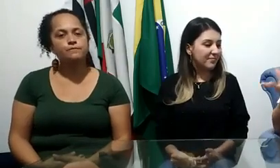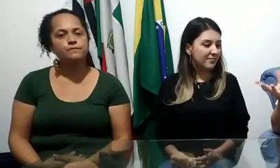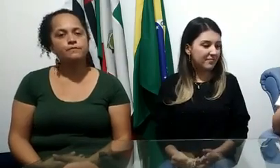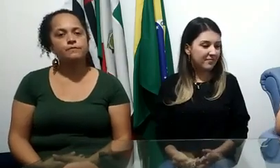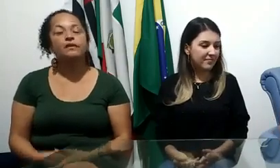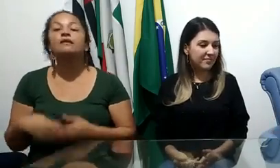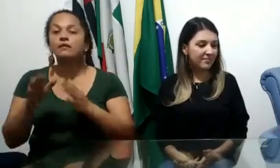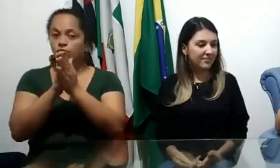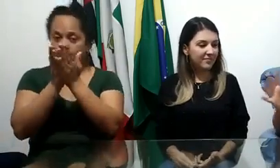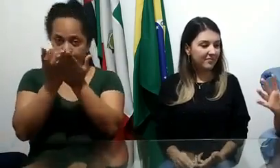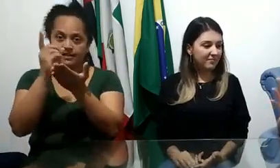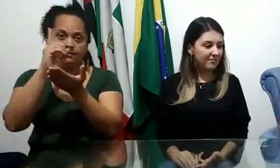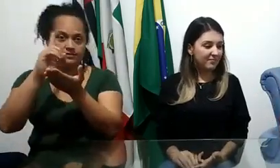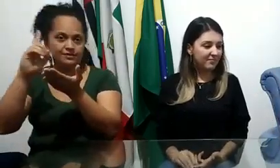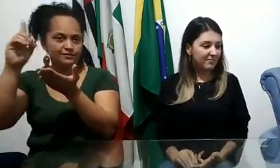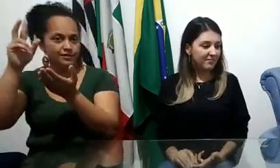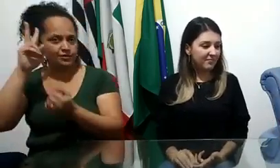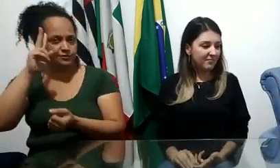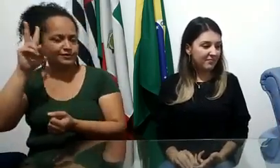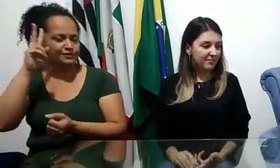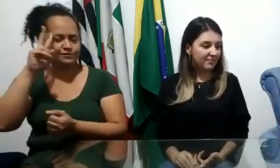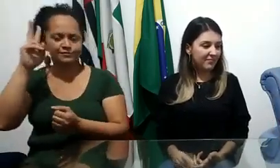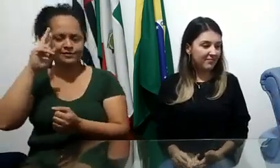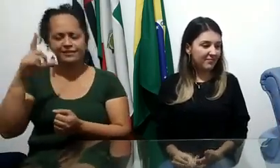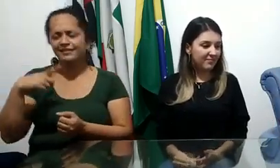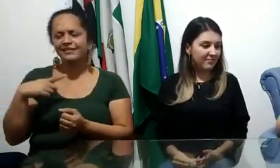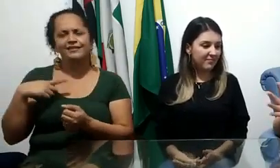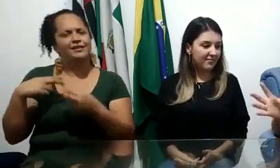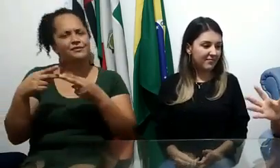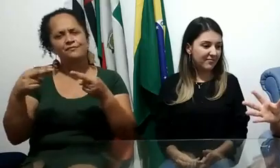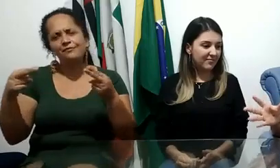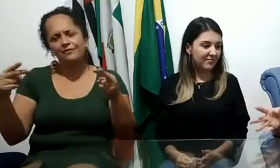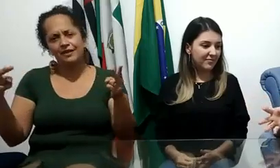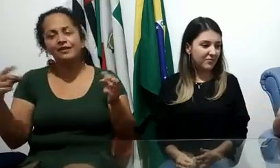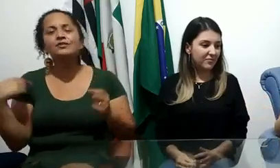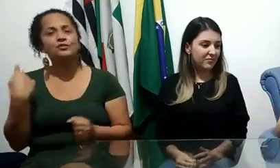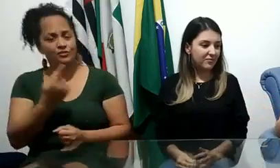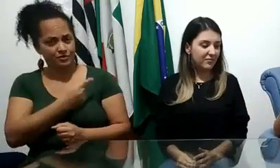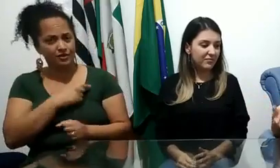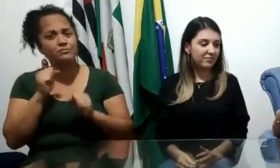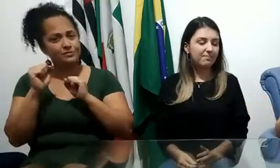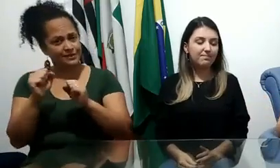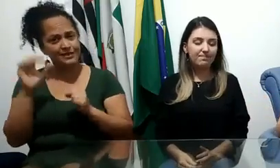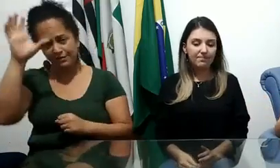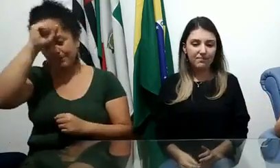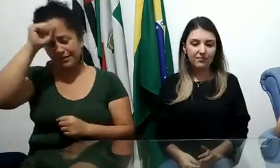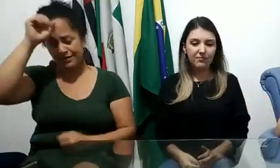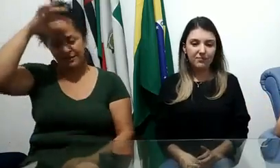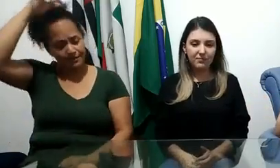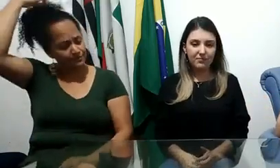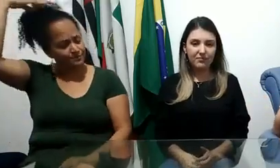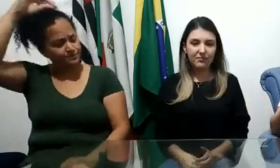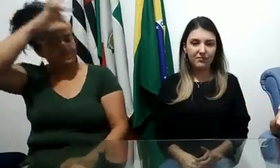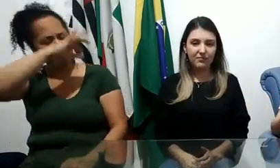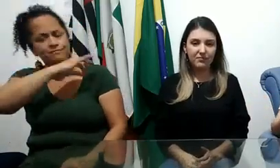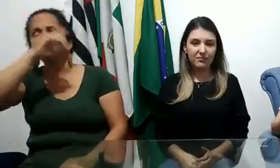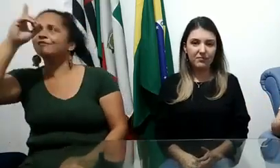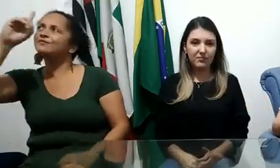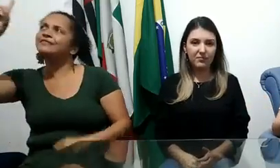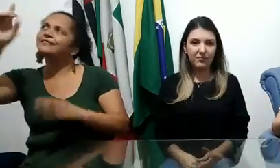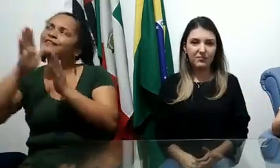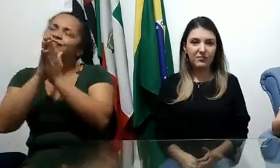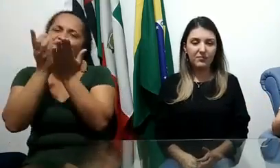diante da Bíblia, de tantas histórias, existem muitas coisas que a gente pode aprender com o Espírito Santo, com Deus, com a palavra, para aplicar na